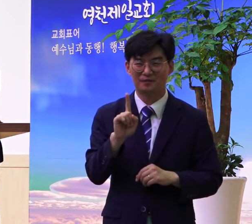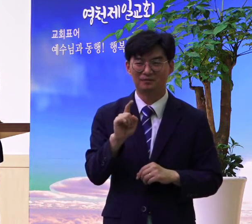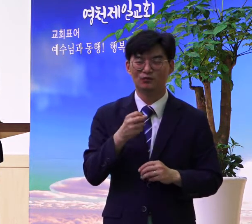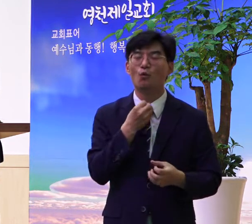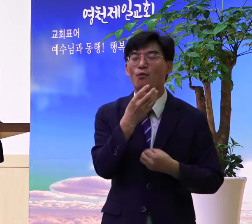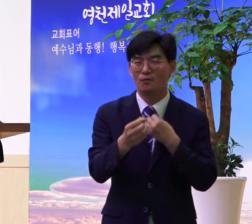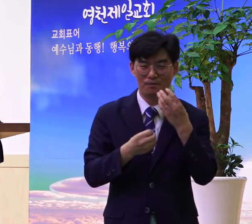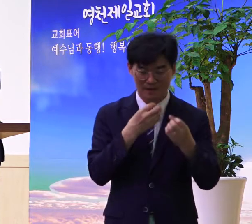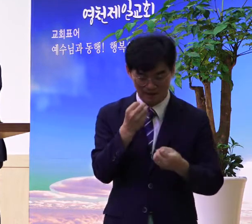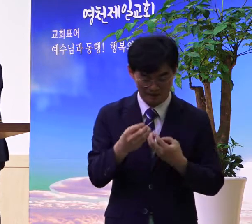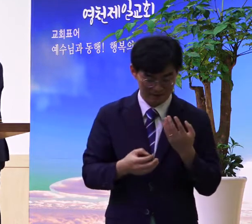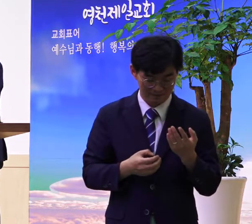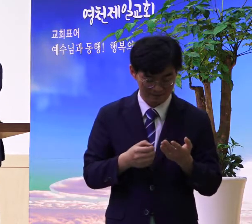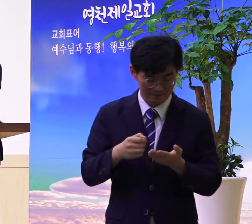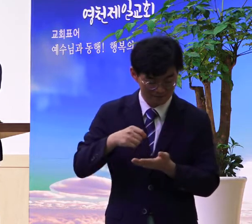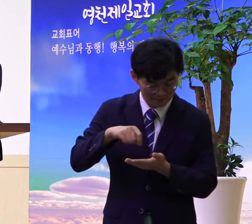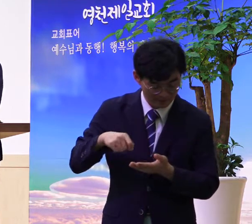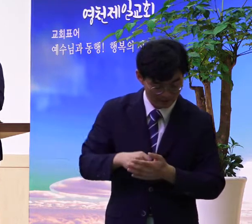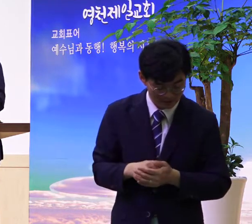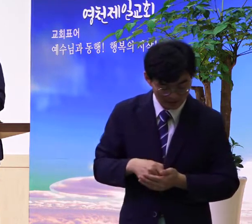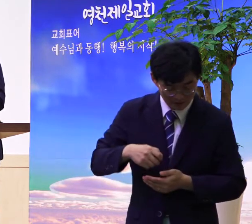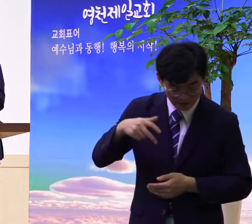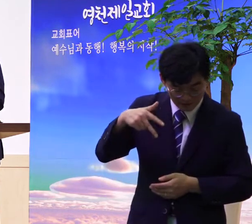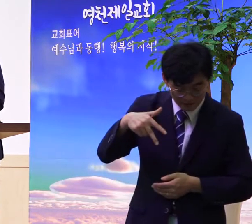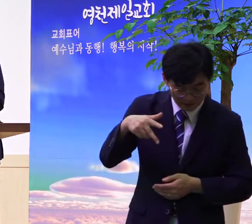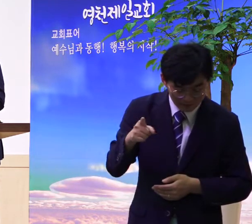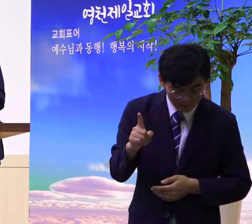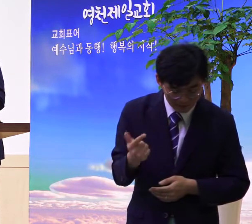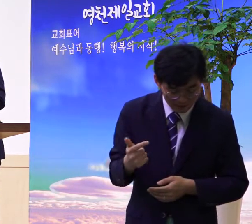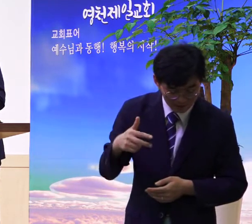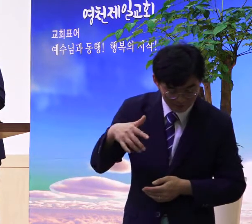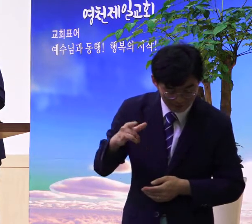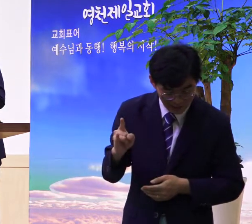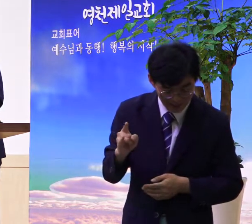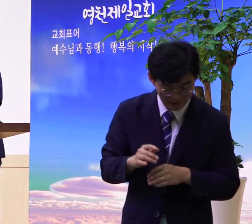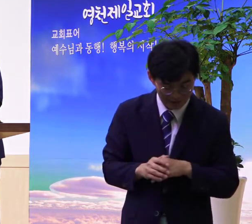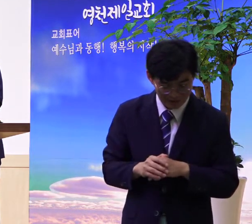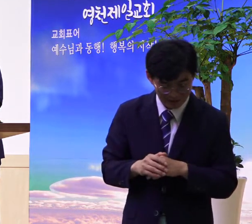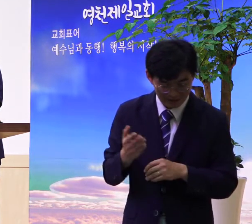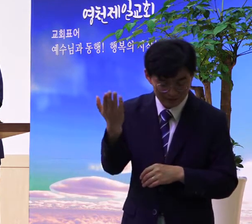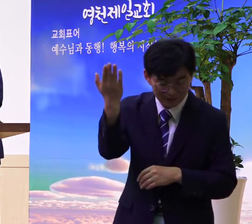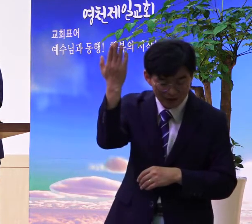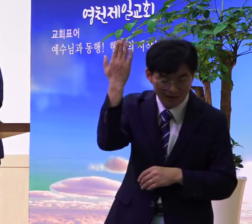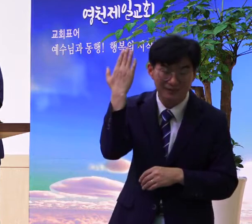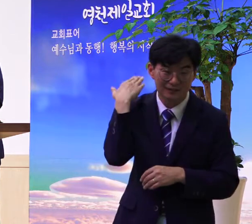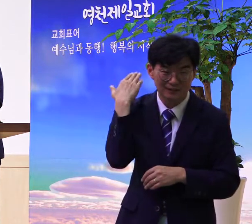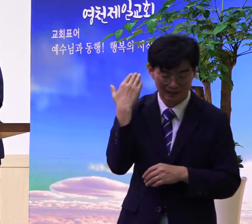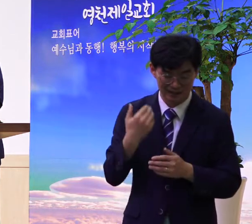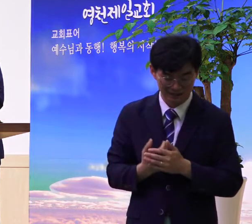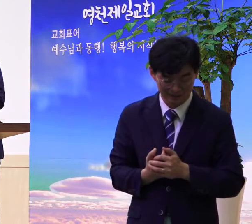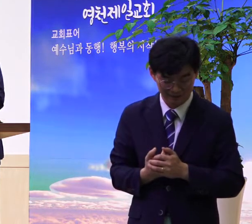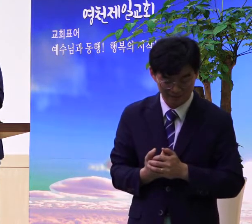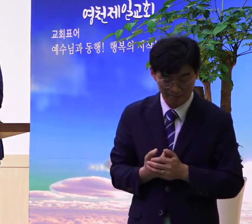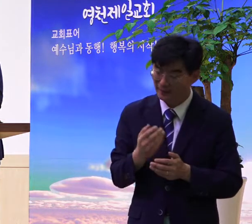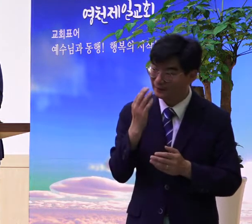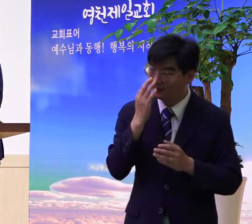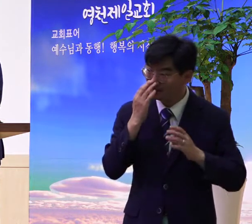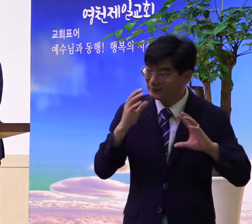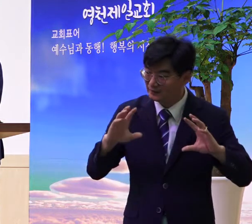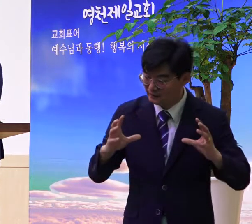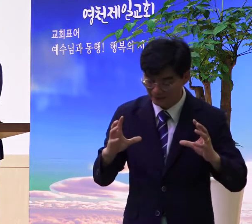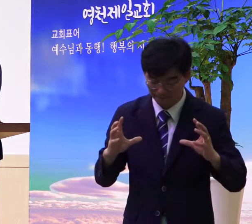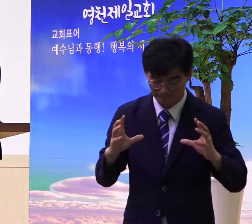바울이 전제라는 말을 썼는데요. 이 전제는 민수기 15장 구약 성경에 보면 이스라엘 백성들이 하나님께